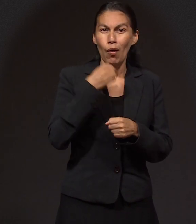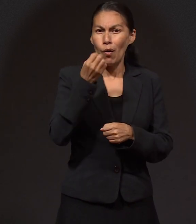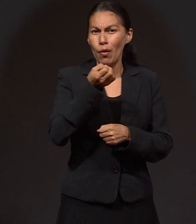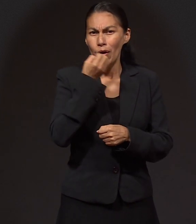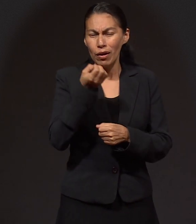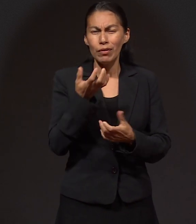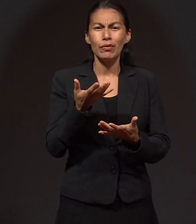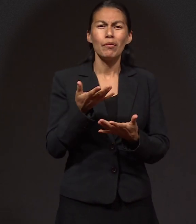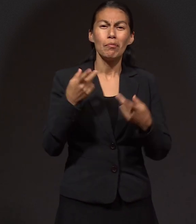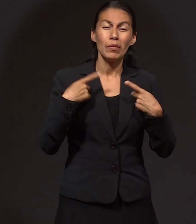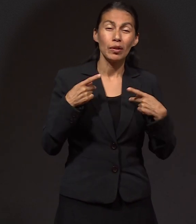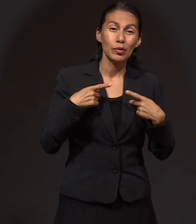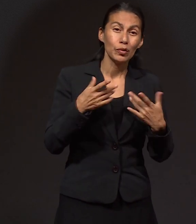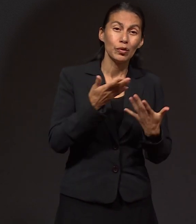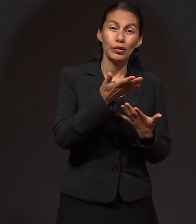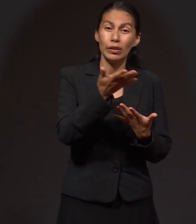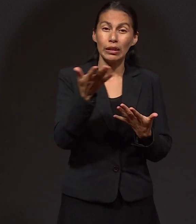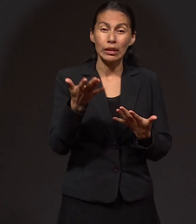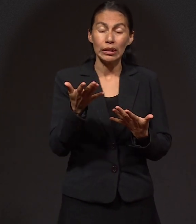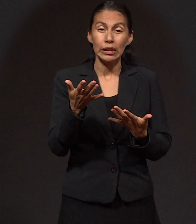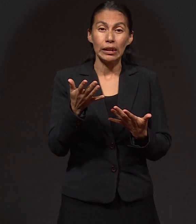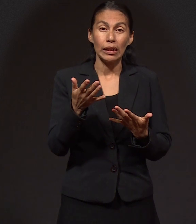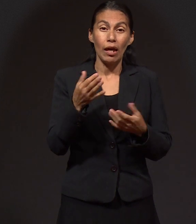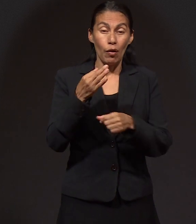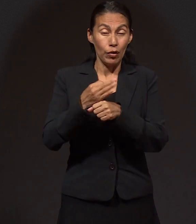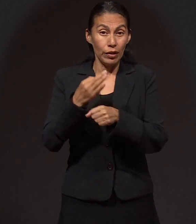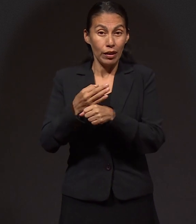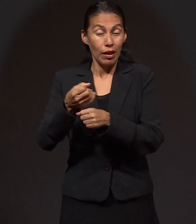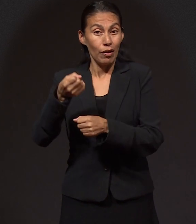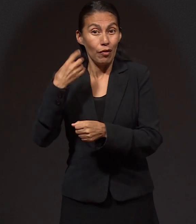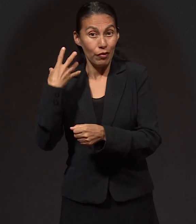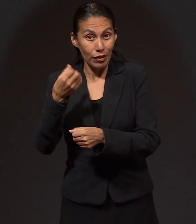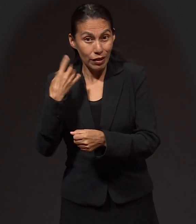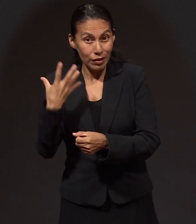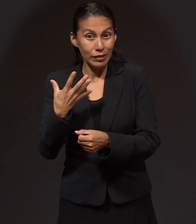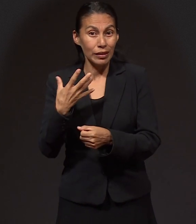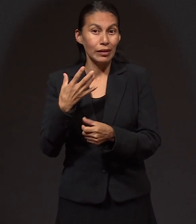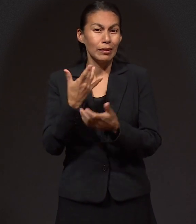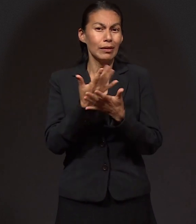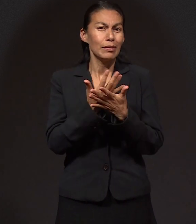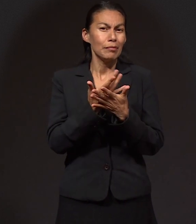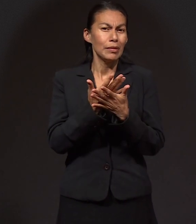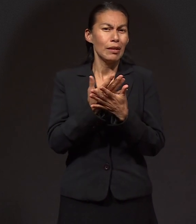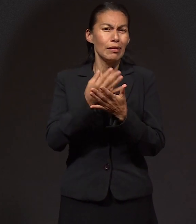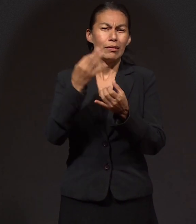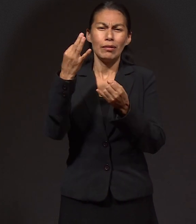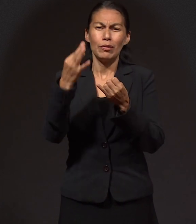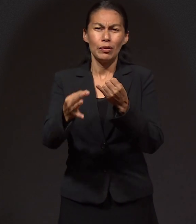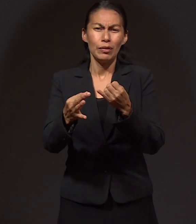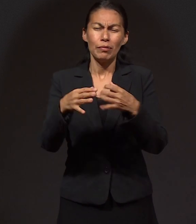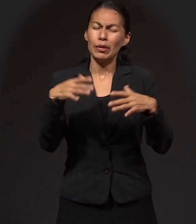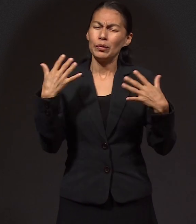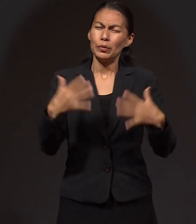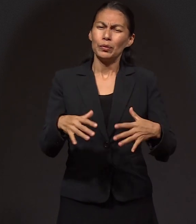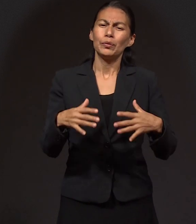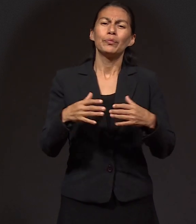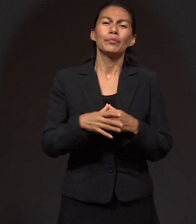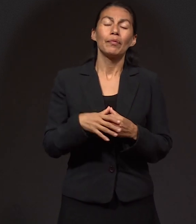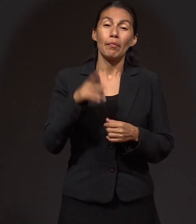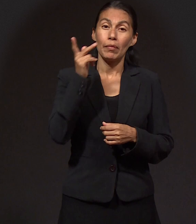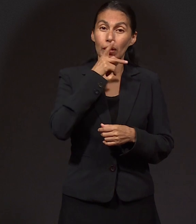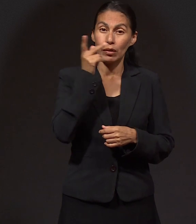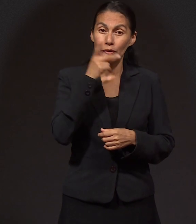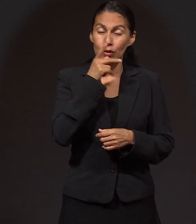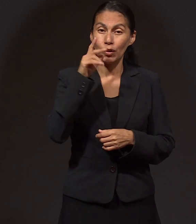amor Dios las conferencias conferencias De la esperanza definitiva